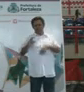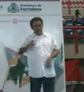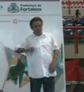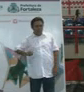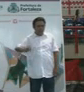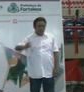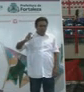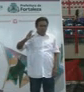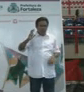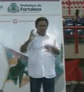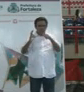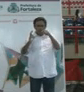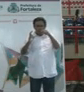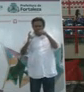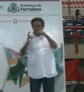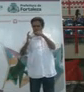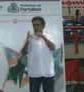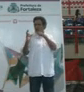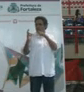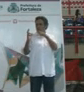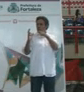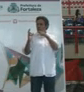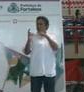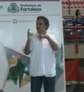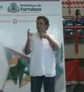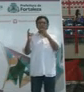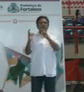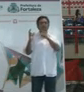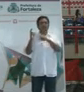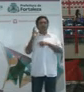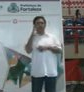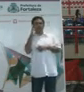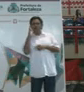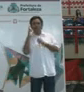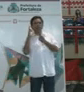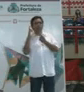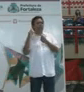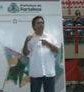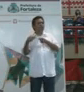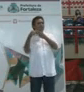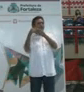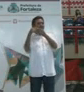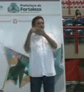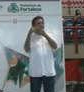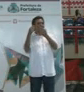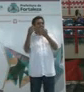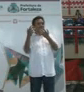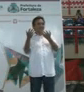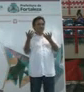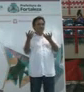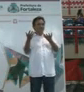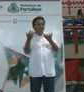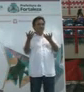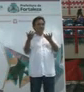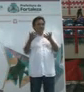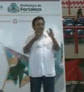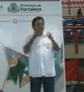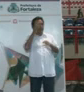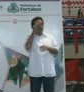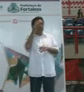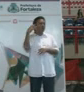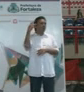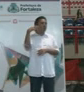gente vai pegando o telefone, a pessoa está ligando para a gente. Acontece ou não acontece? A gente pensa